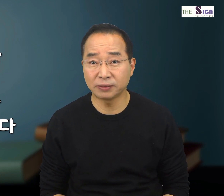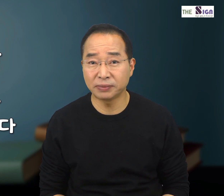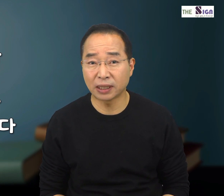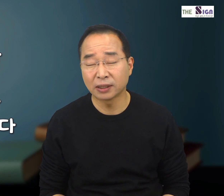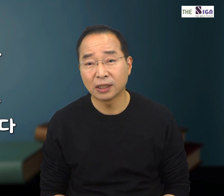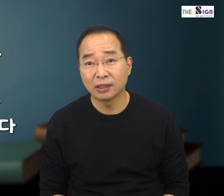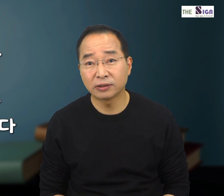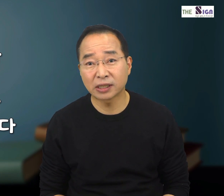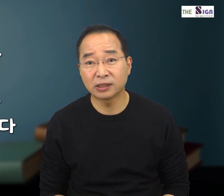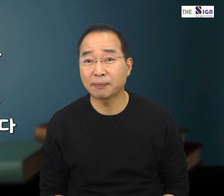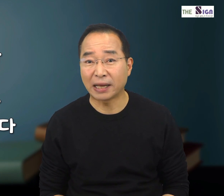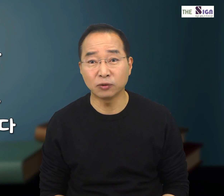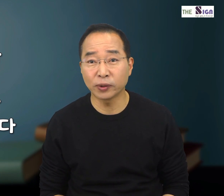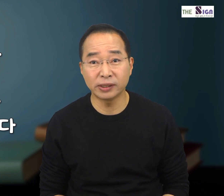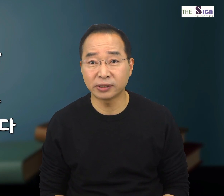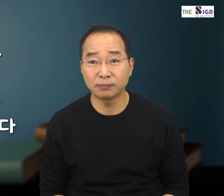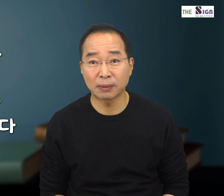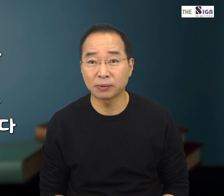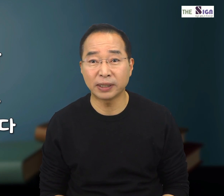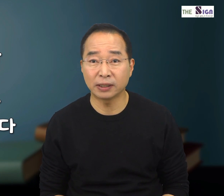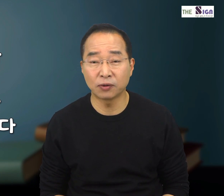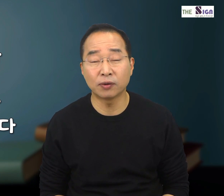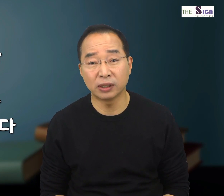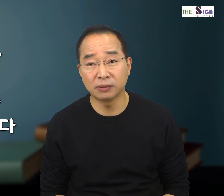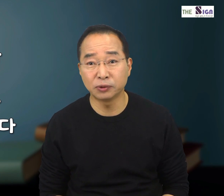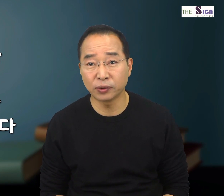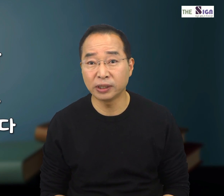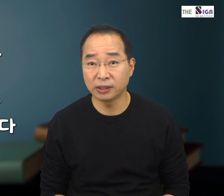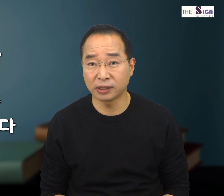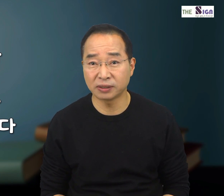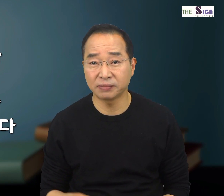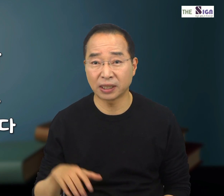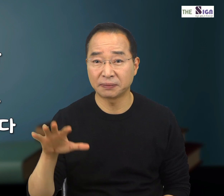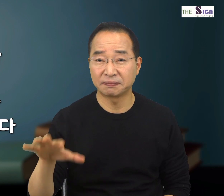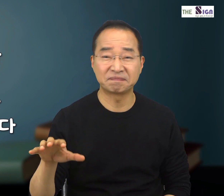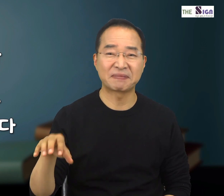있습니다. 이거 사실 이제 많은 농인이 쓰는 방법은 아니고 일부 농인이 이렇게 씁니다.